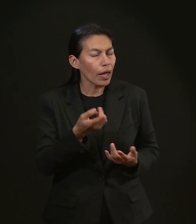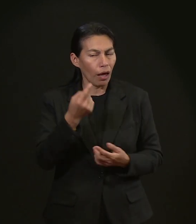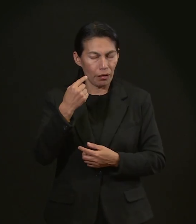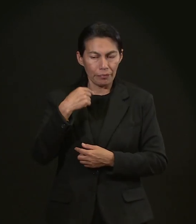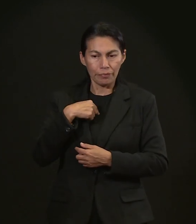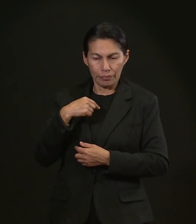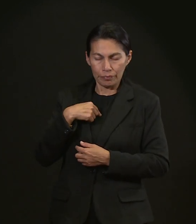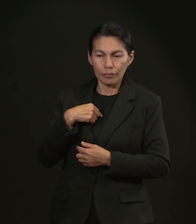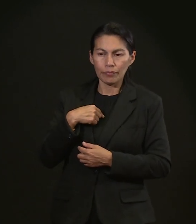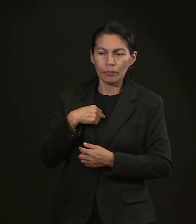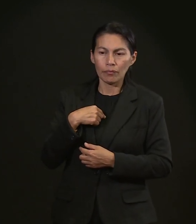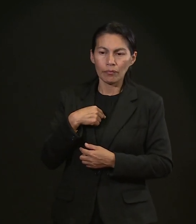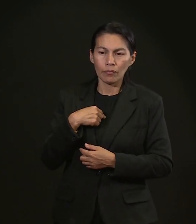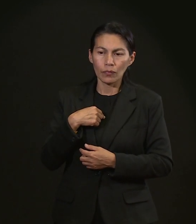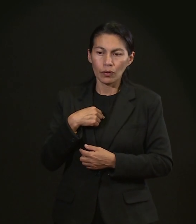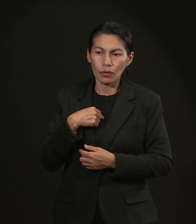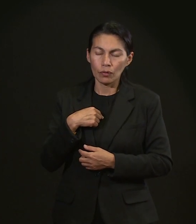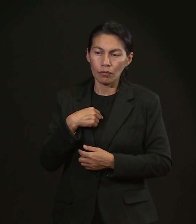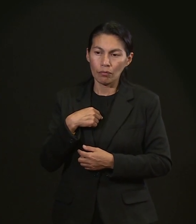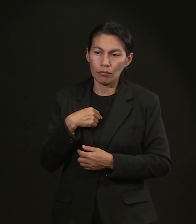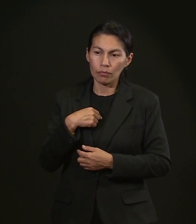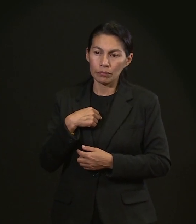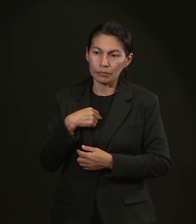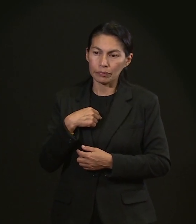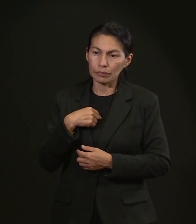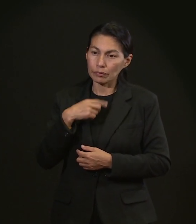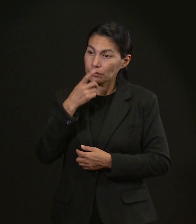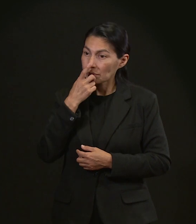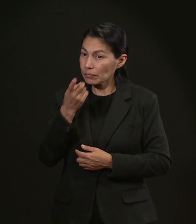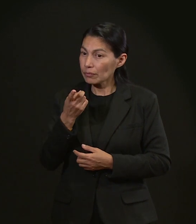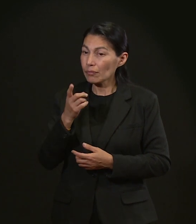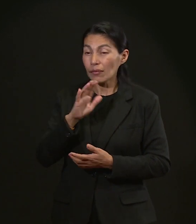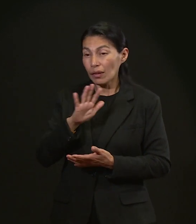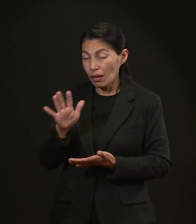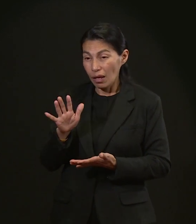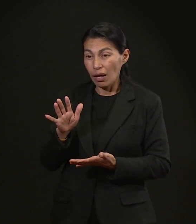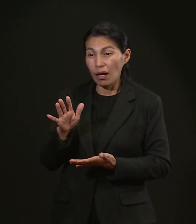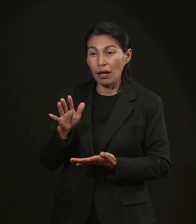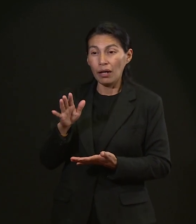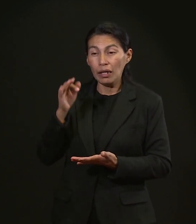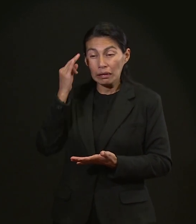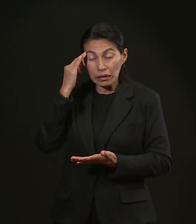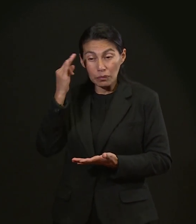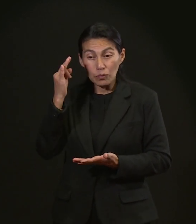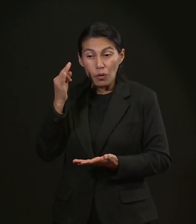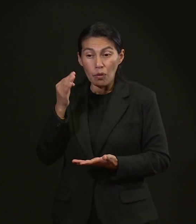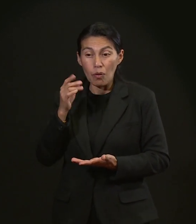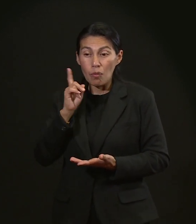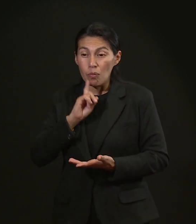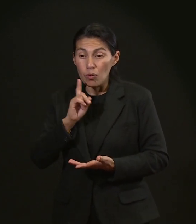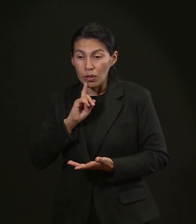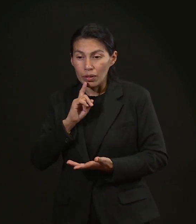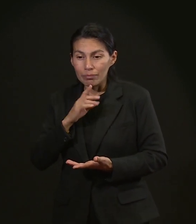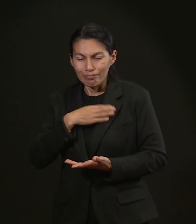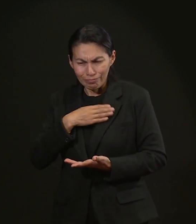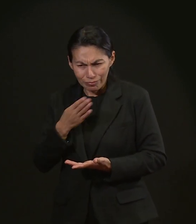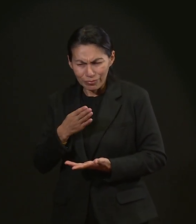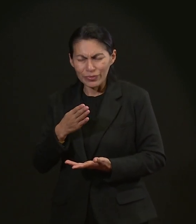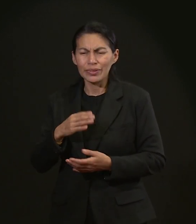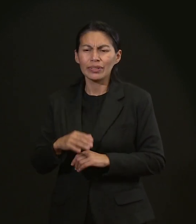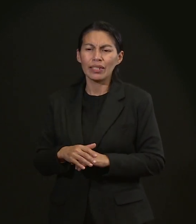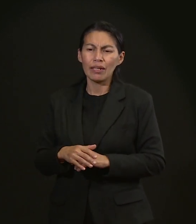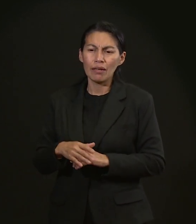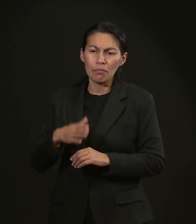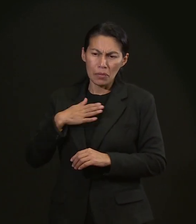de mi parte de mi parte les decía que que ya era tiempo de encontrar a una buena chica